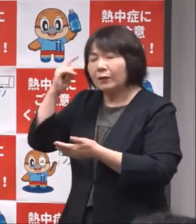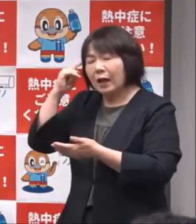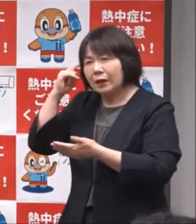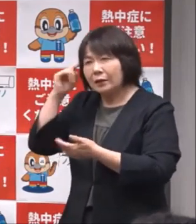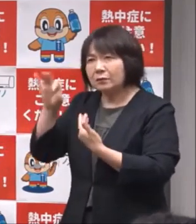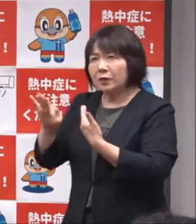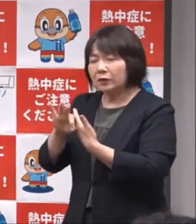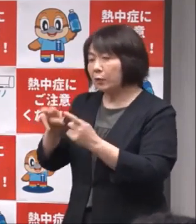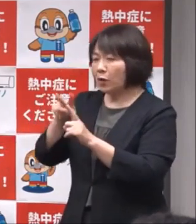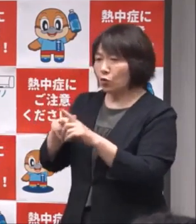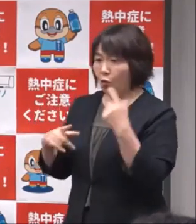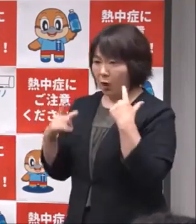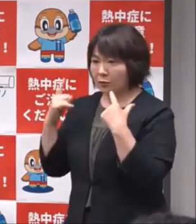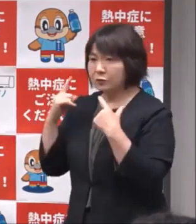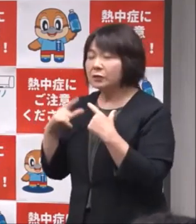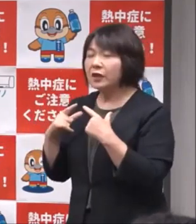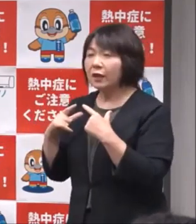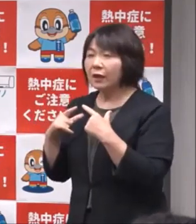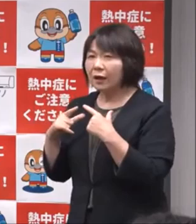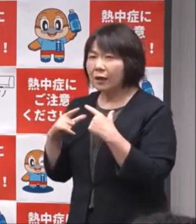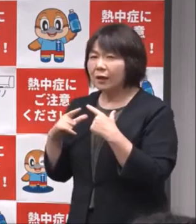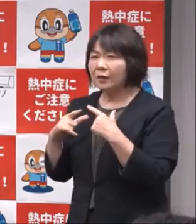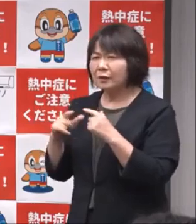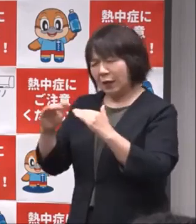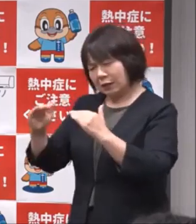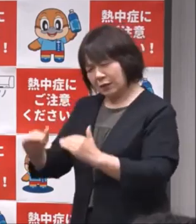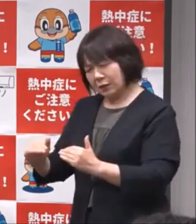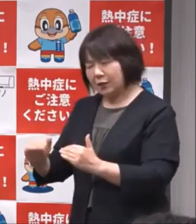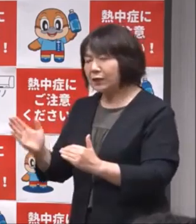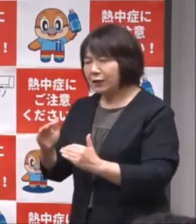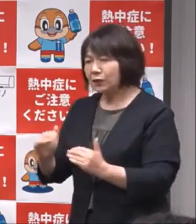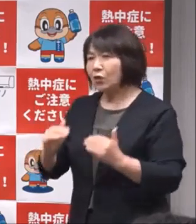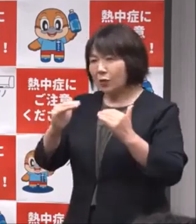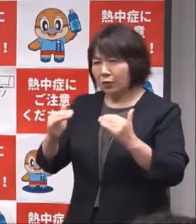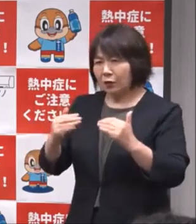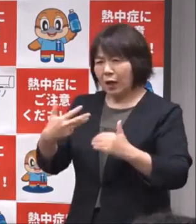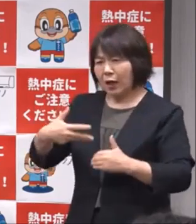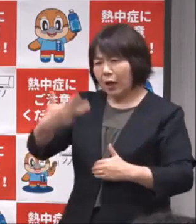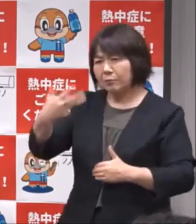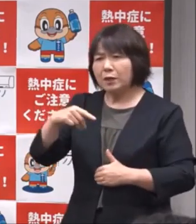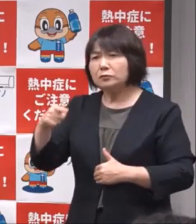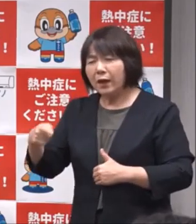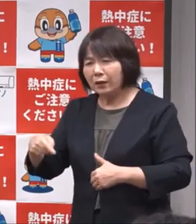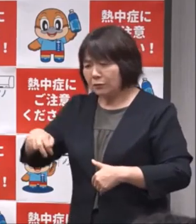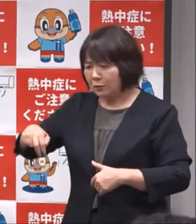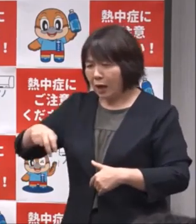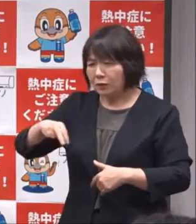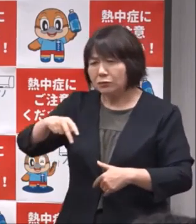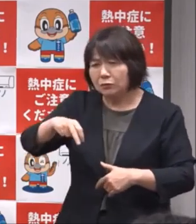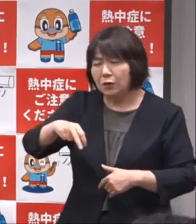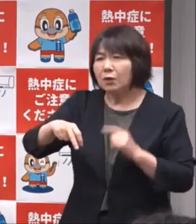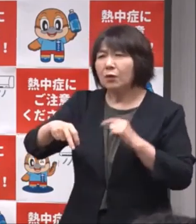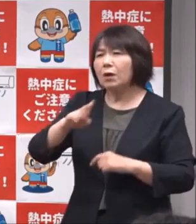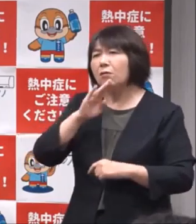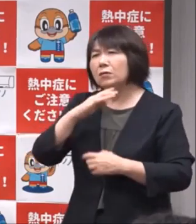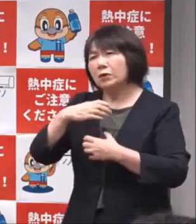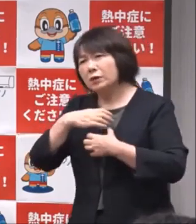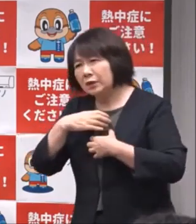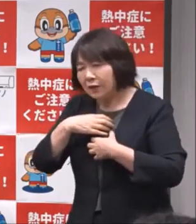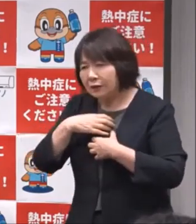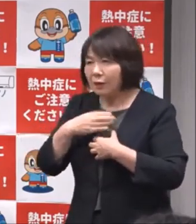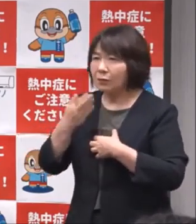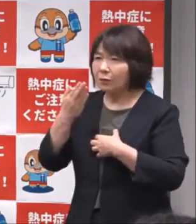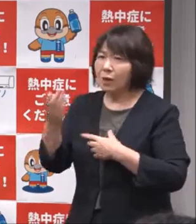えば小学生低学年じゃないような子どもたちが800メートル歩くのが本当にこれはあの危険と言えるの